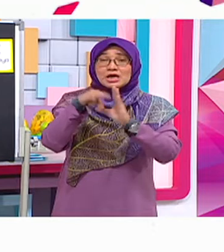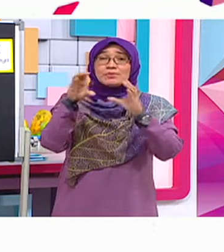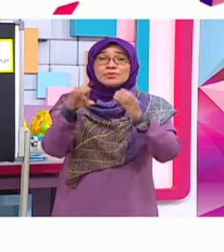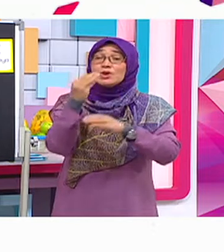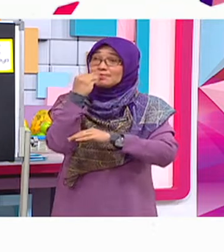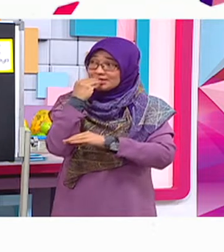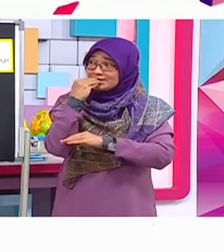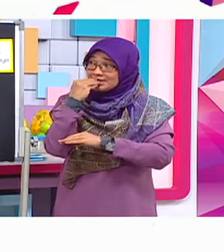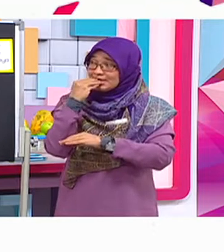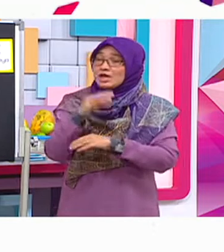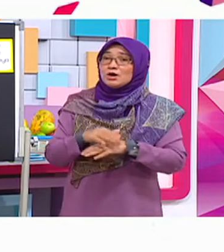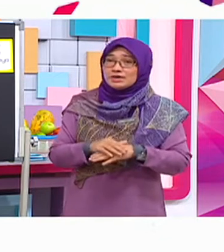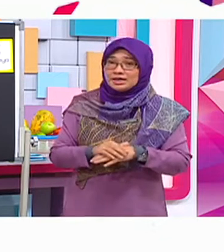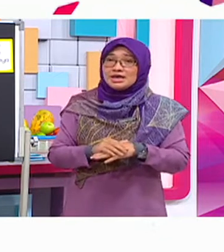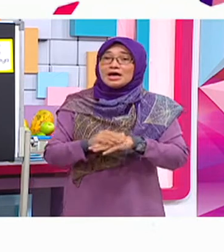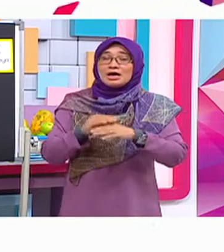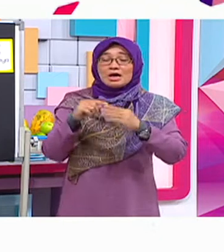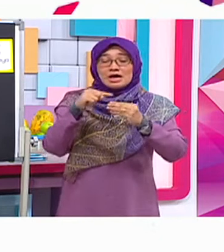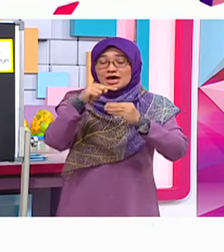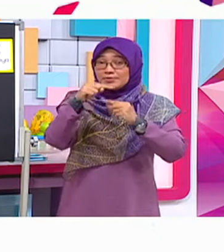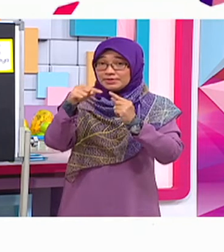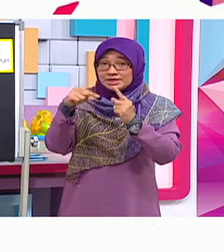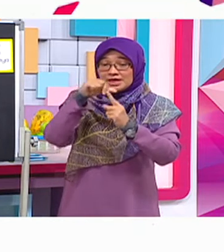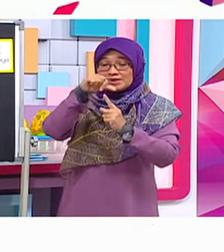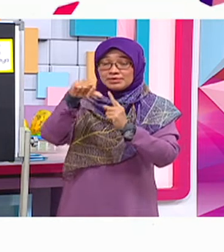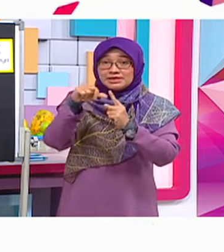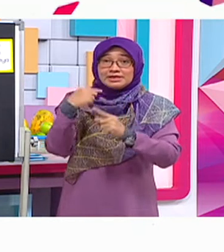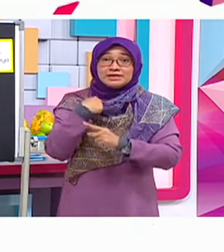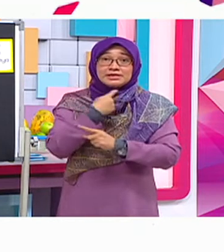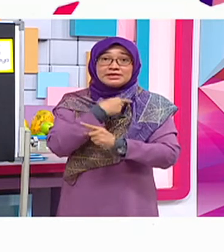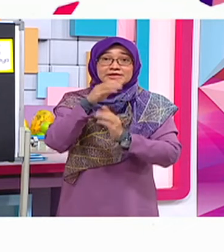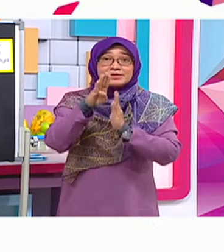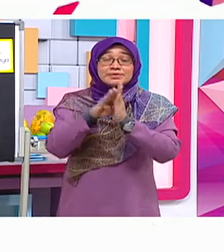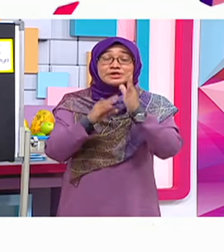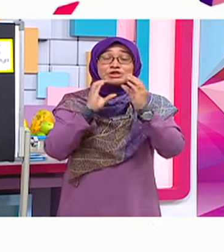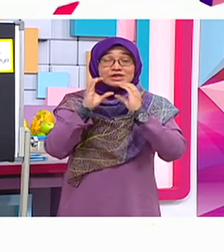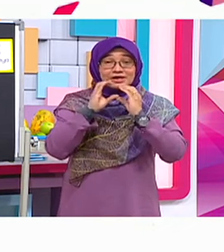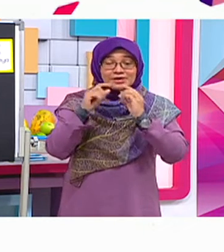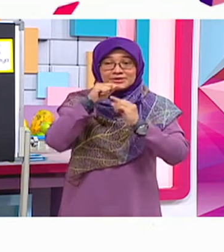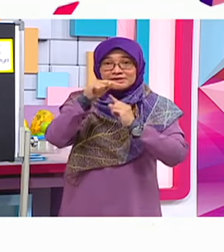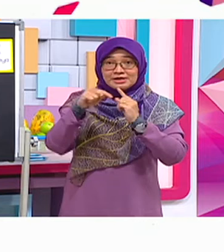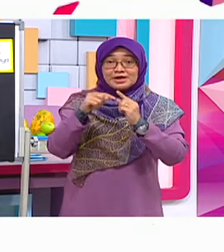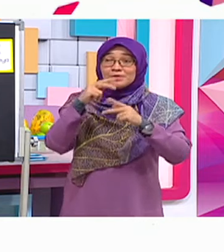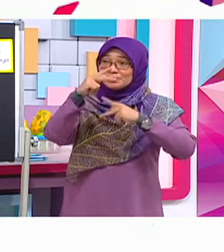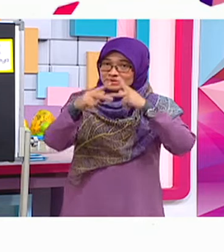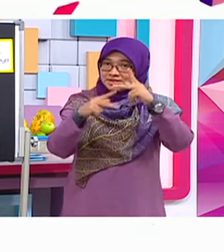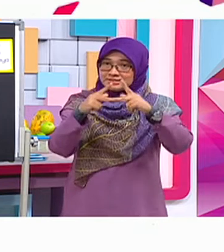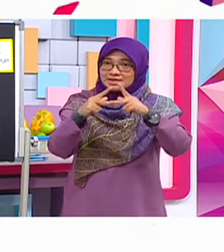membuat makanan Oke apabila apabila kita bercakap tentang proses